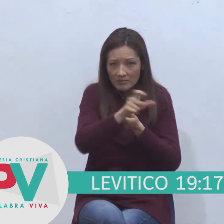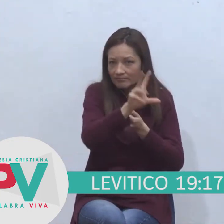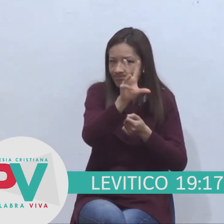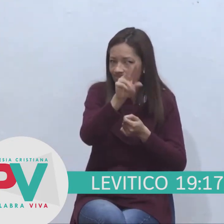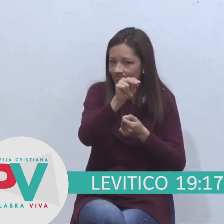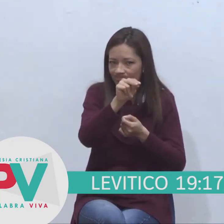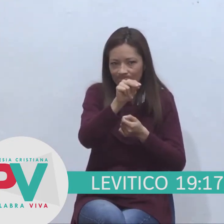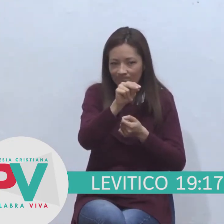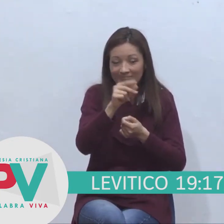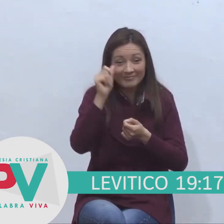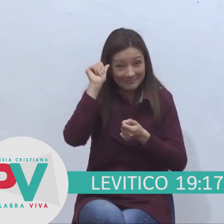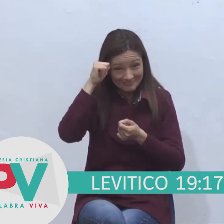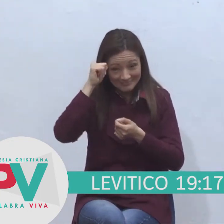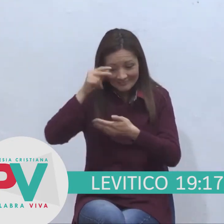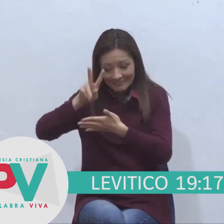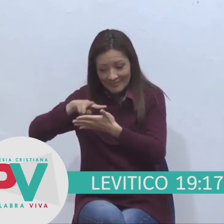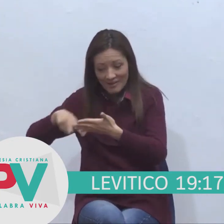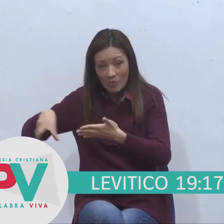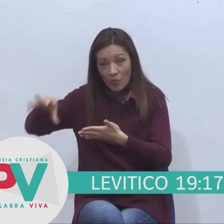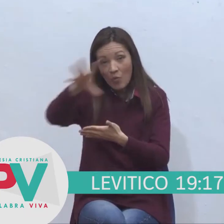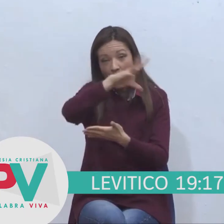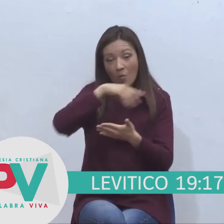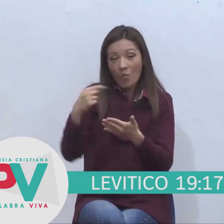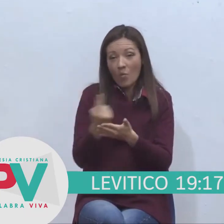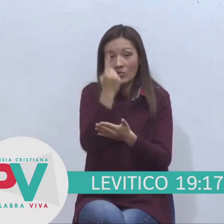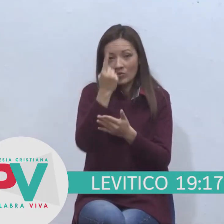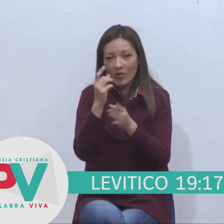ahorita leímos que ahora somos una sola familia en Cristo Jesús?